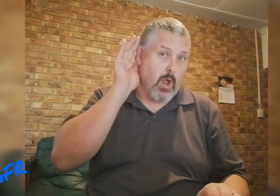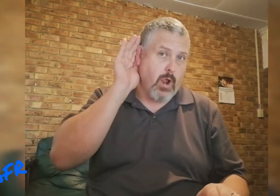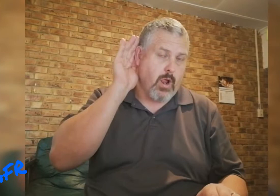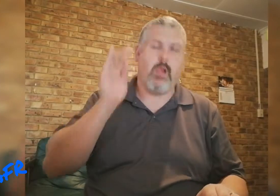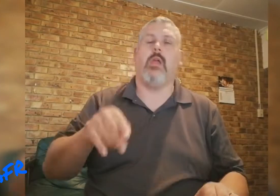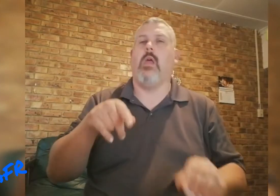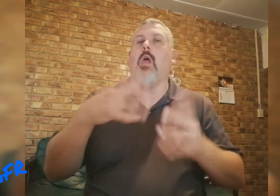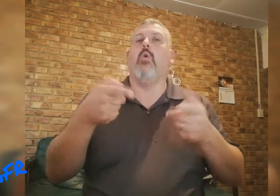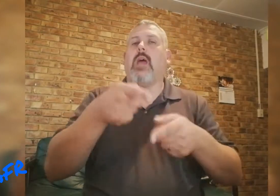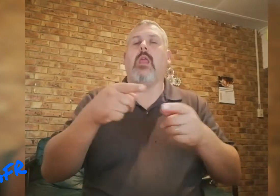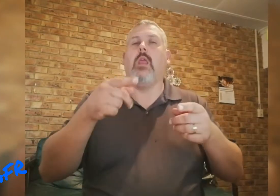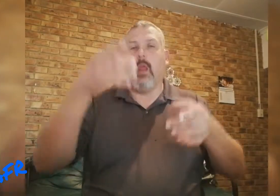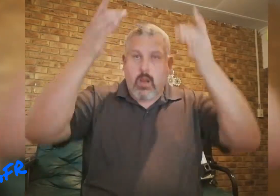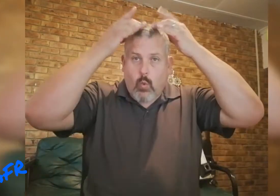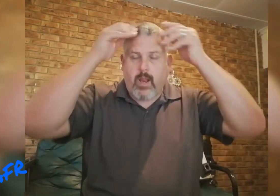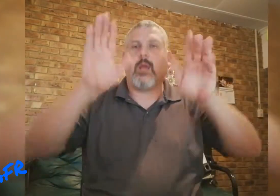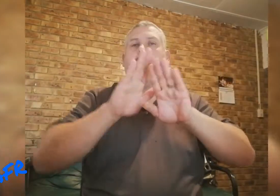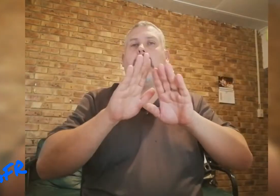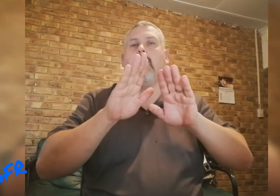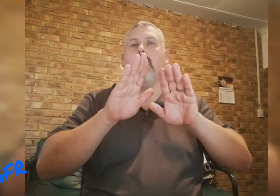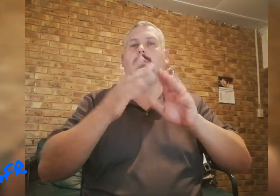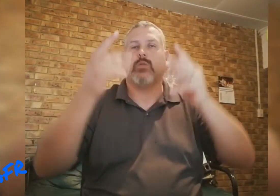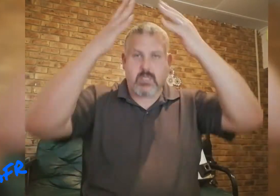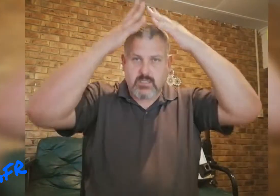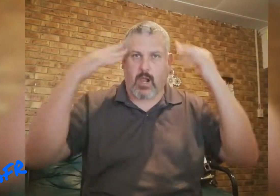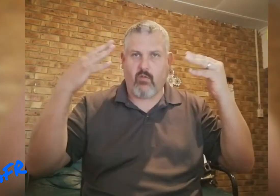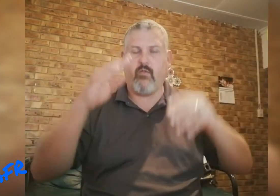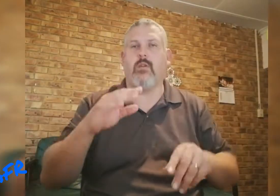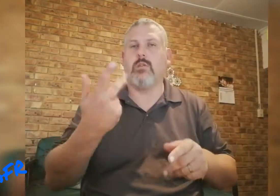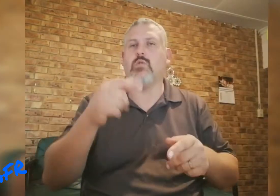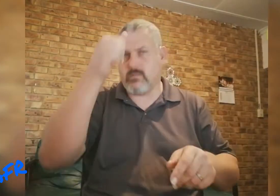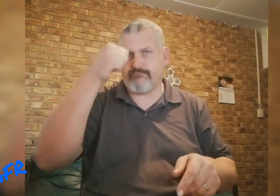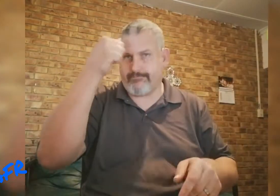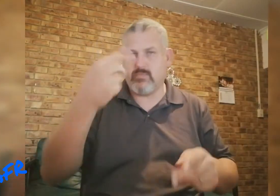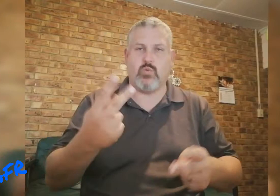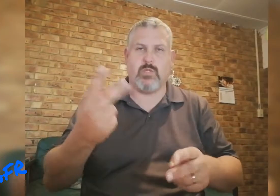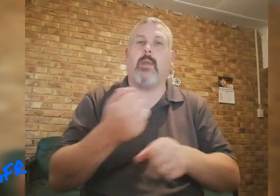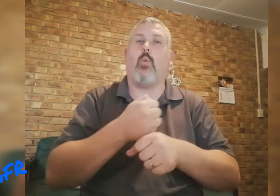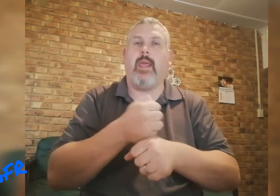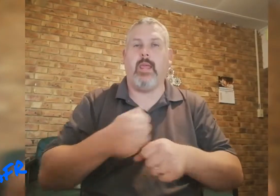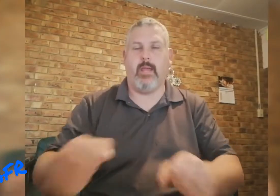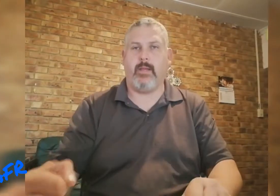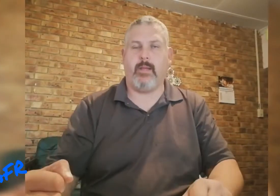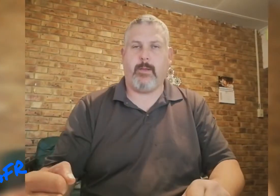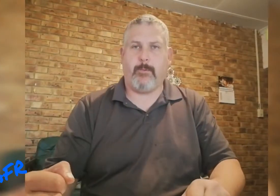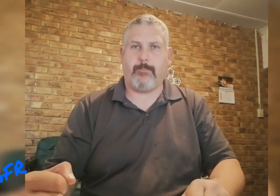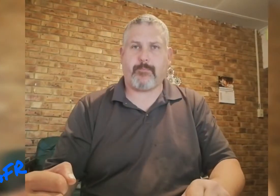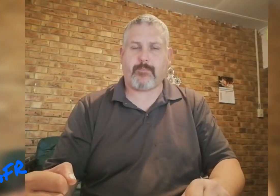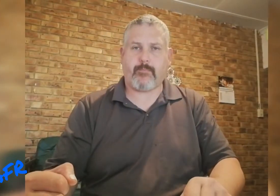Samuel hoe het hy die koning soos gesalf met olie